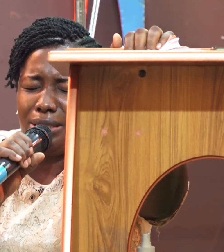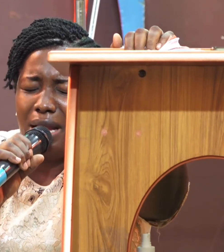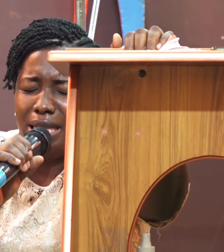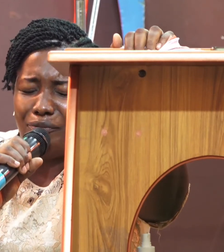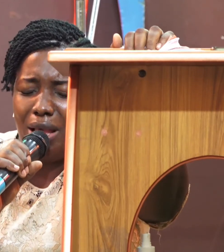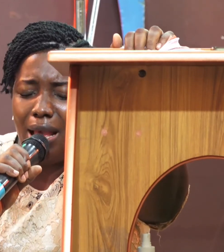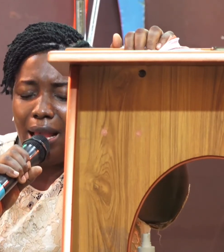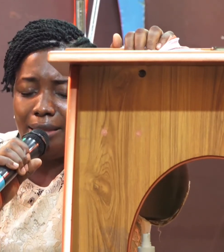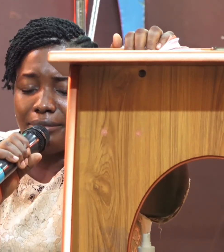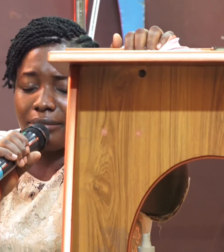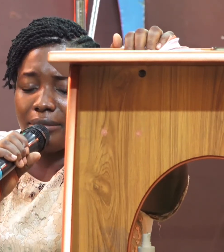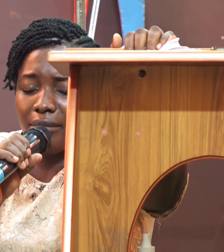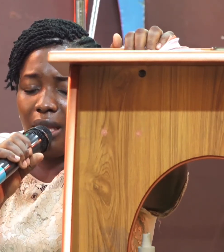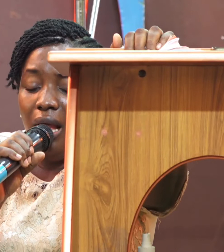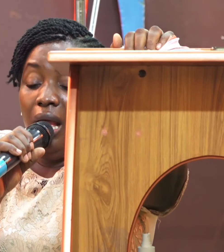se miti majafe.